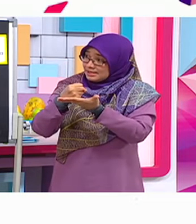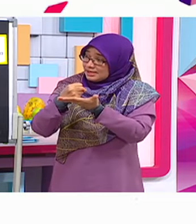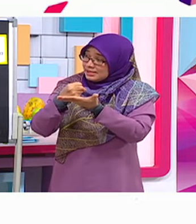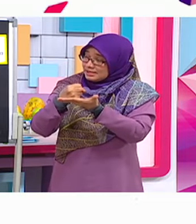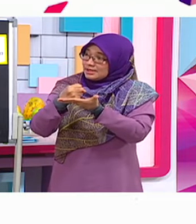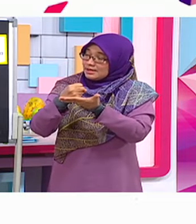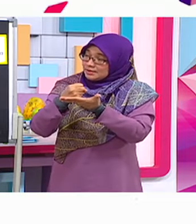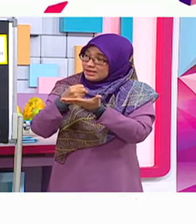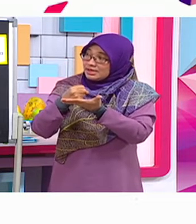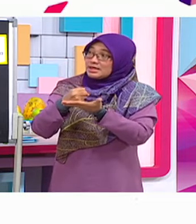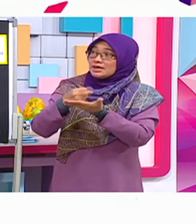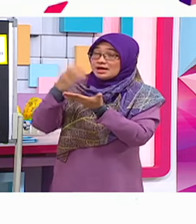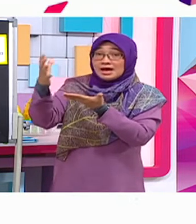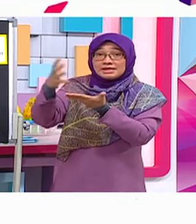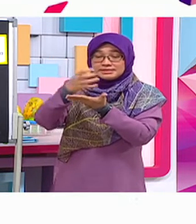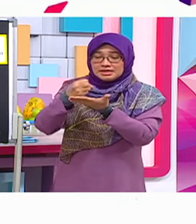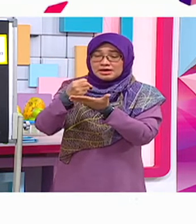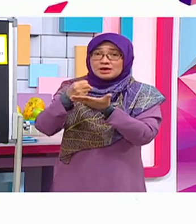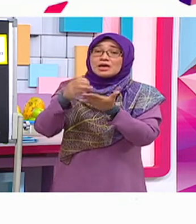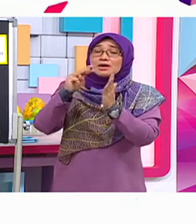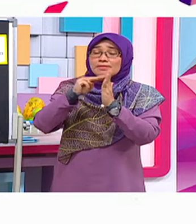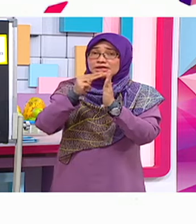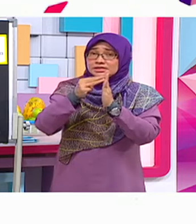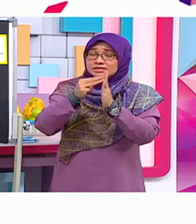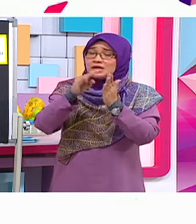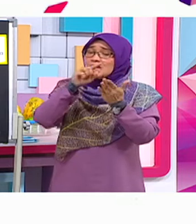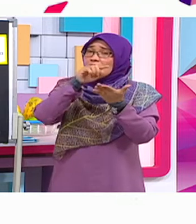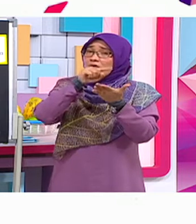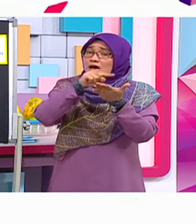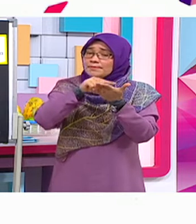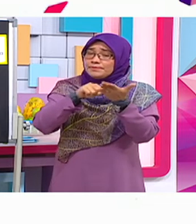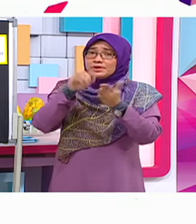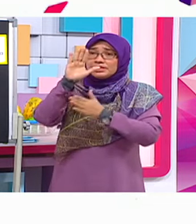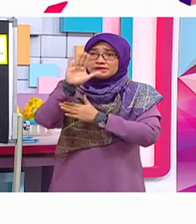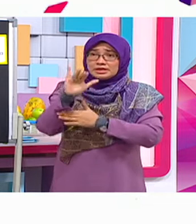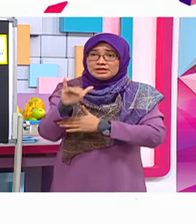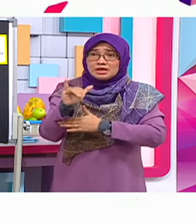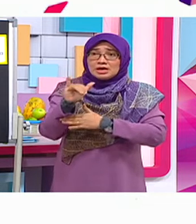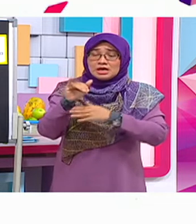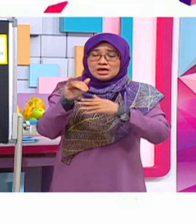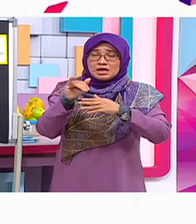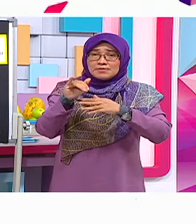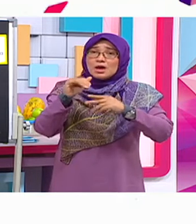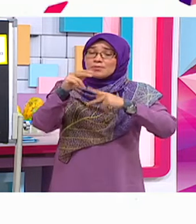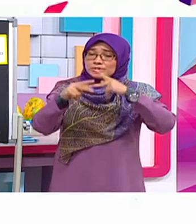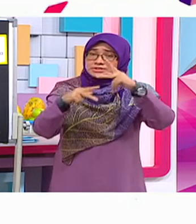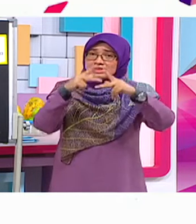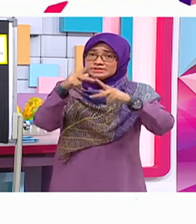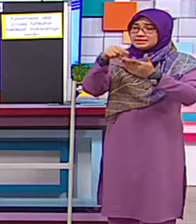hasil-hasil oke hasil ah maknanya apa yang ampro sesi